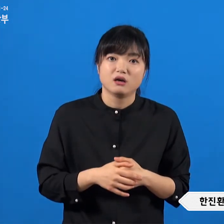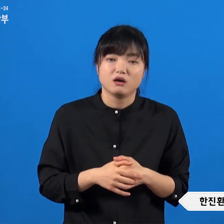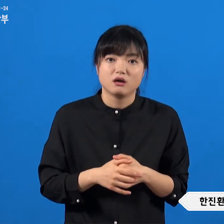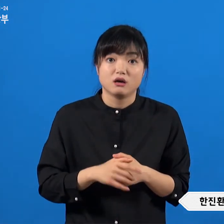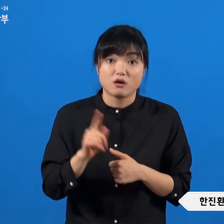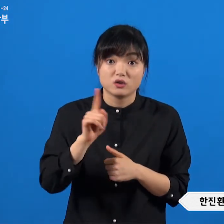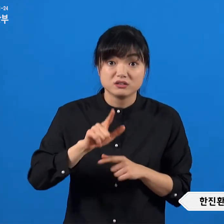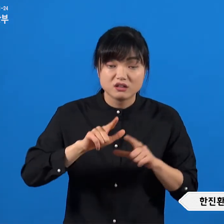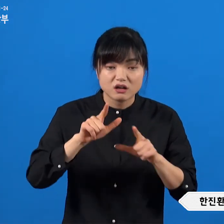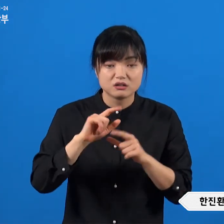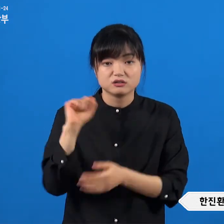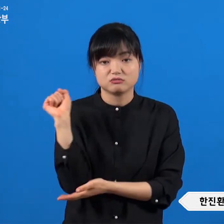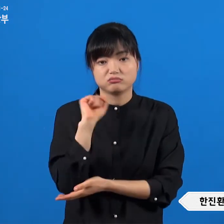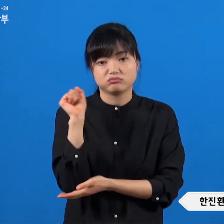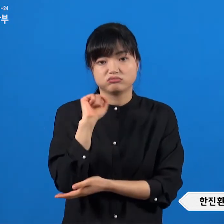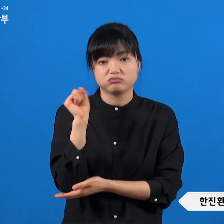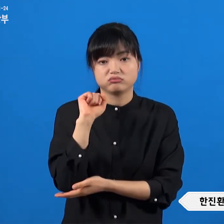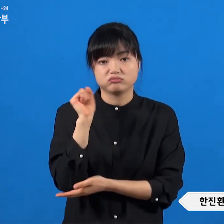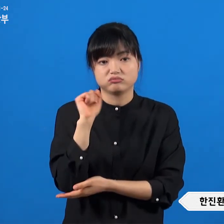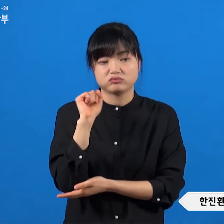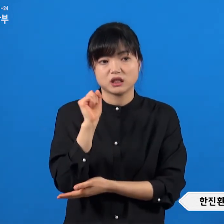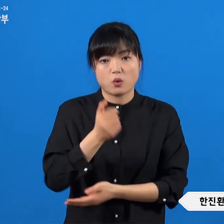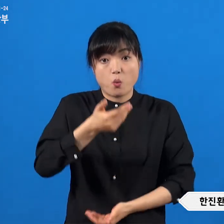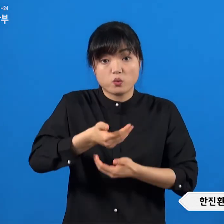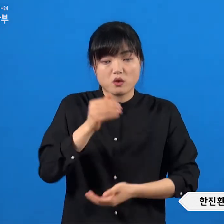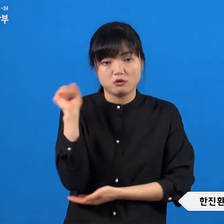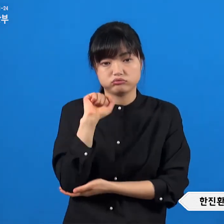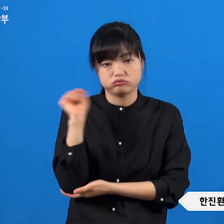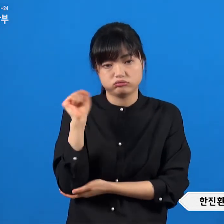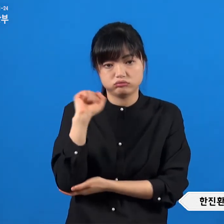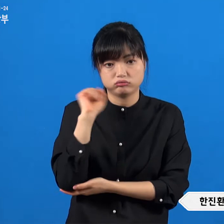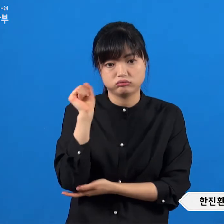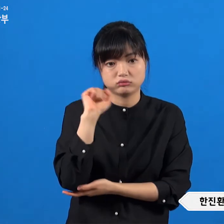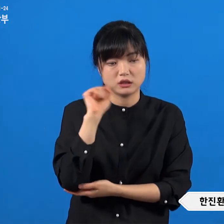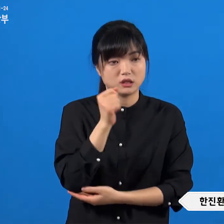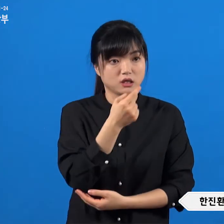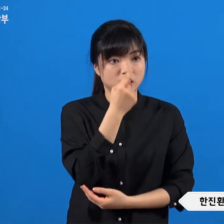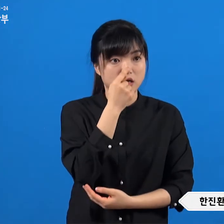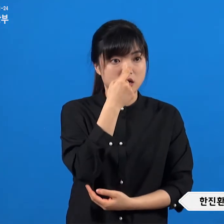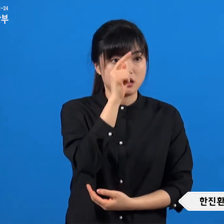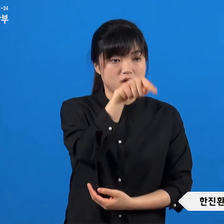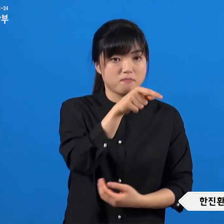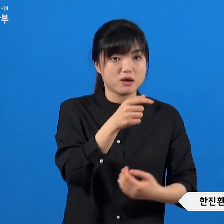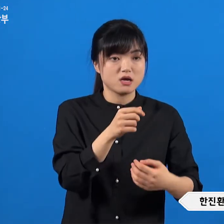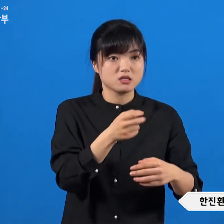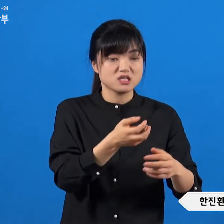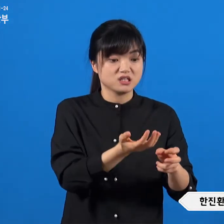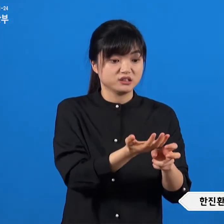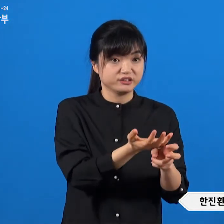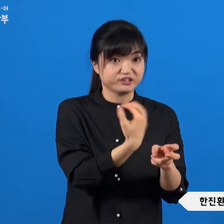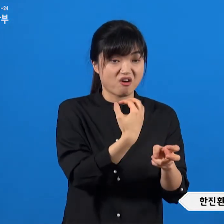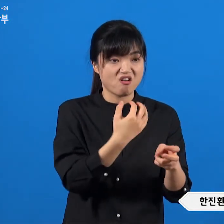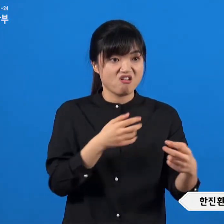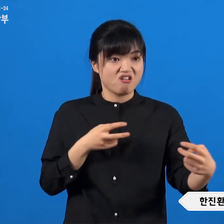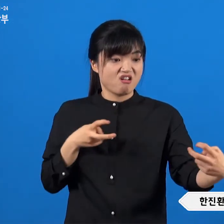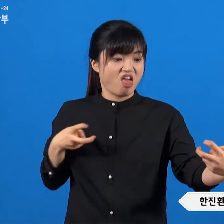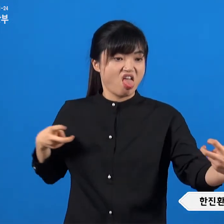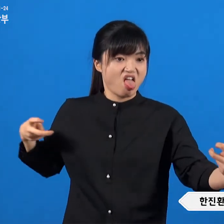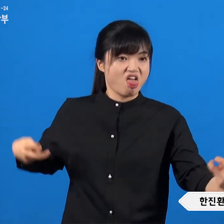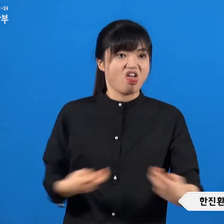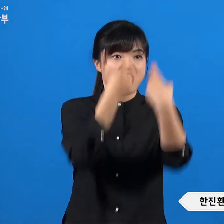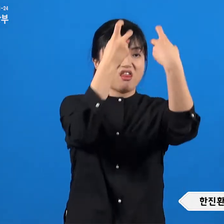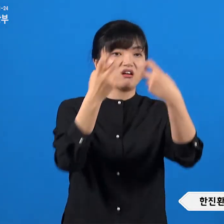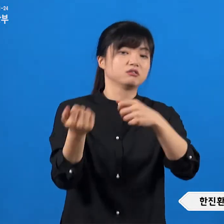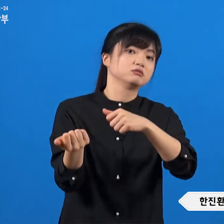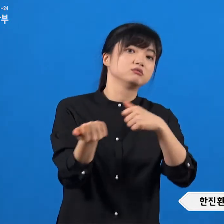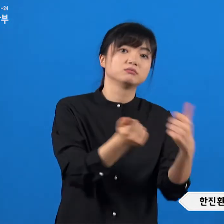하루는 차를 몰고 고속도로를 전력 질주하다가 마주오는 트럭과 정면 충돌해서 그 자리에서 목숨을 잃고